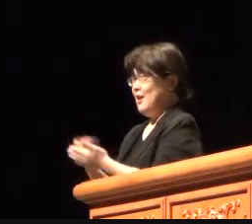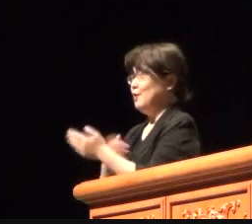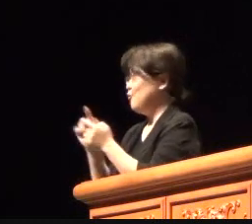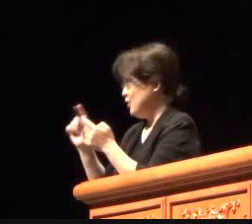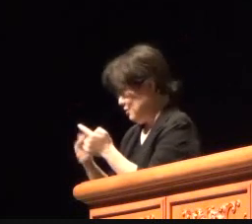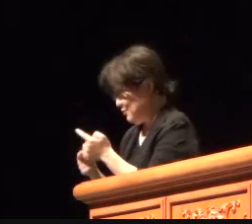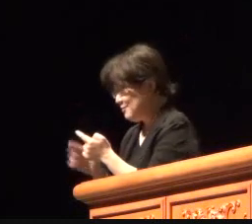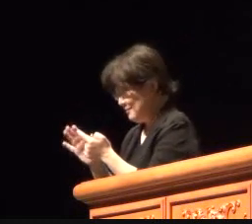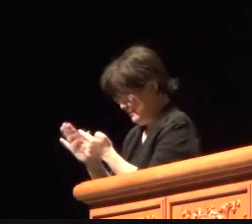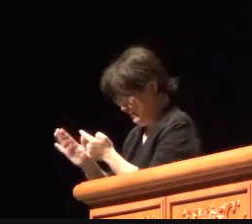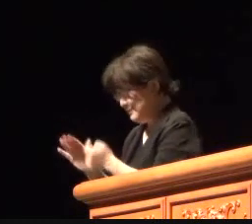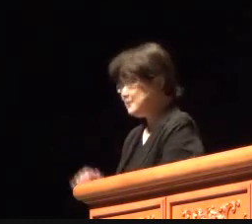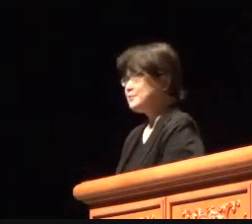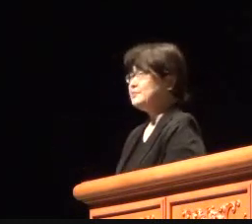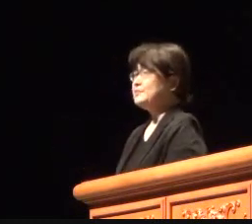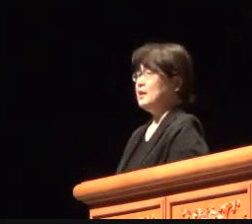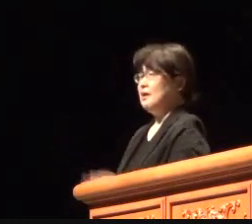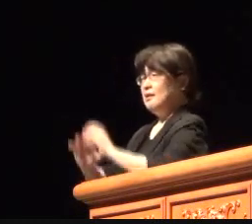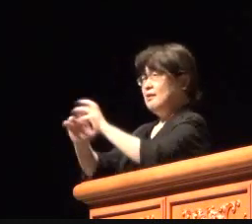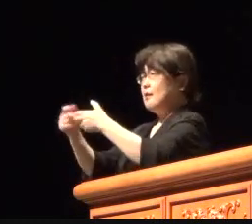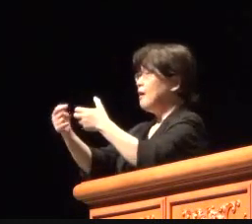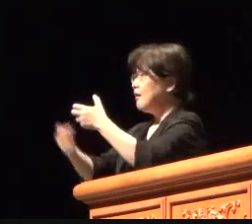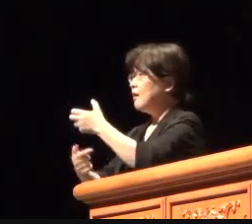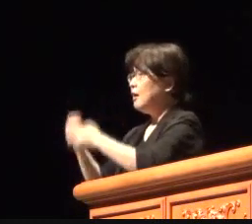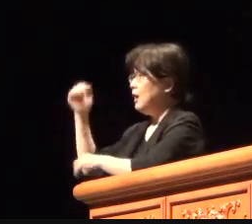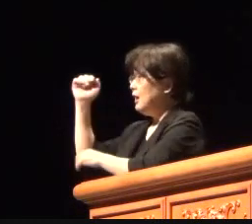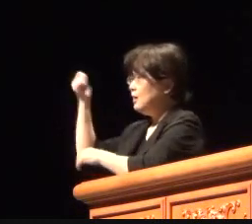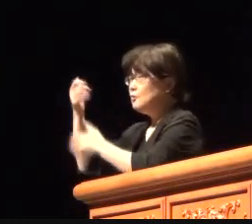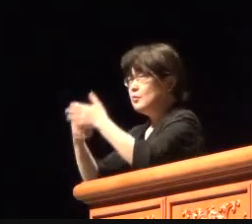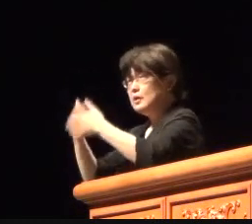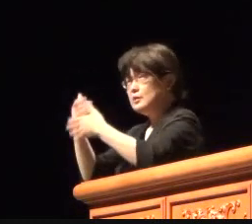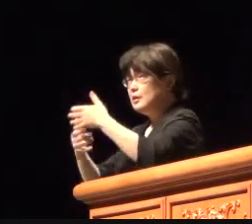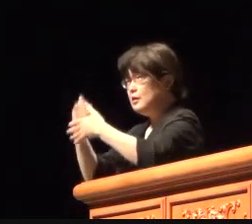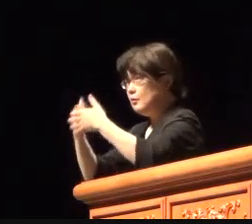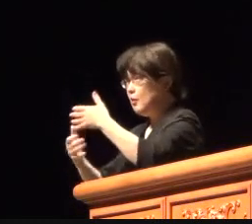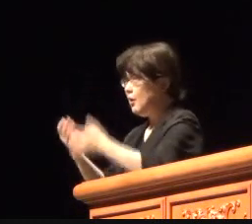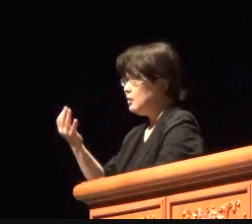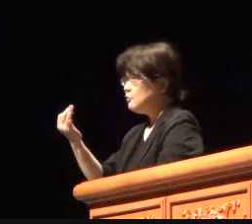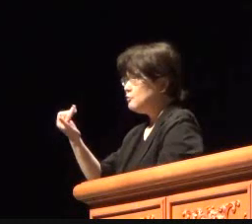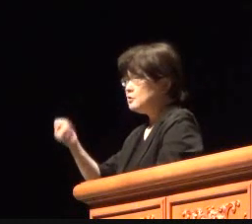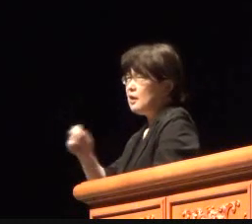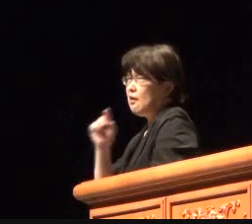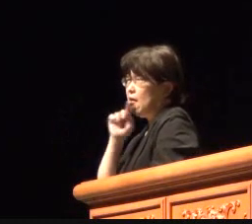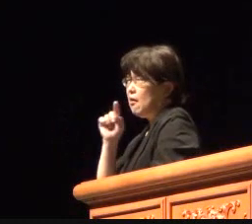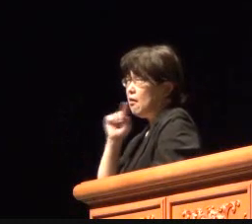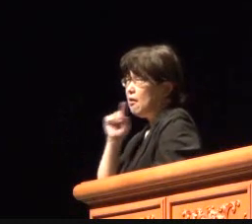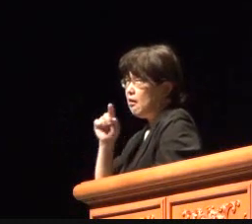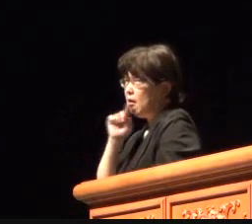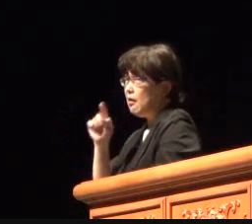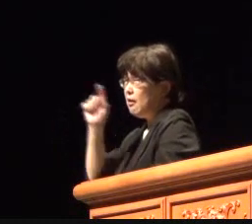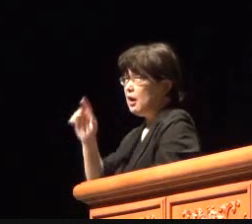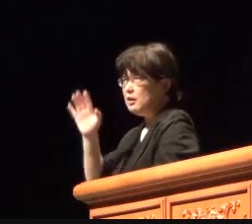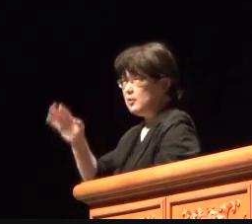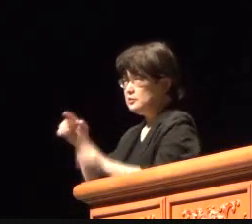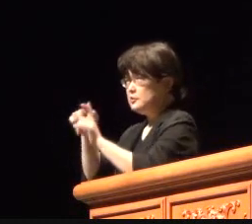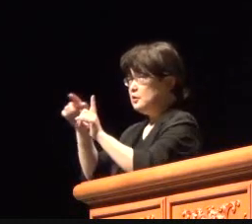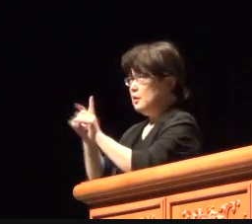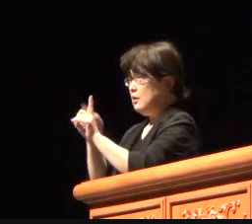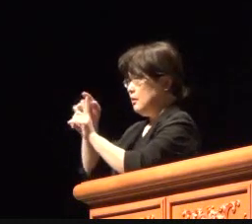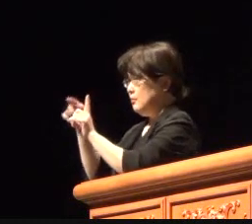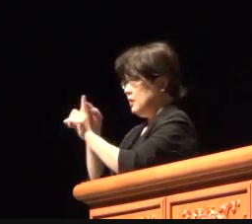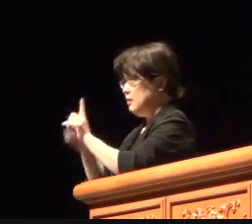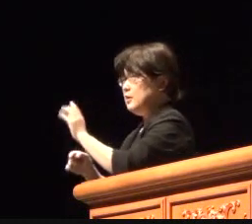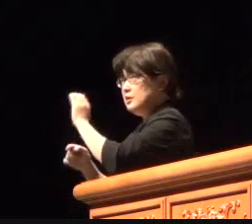。海外のメディアはそれでもいくつかの言葉を発してます。 BBC、